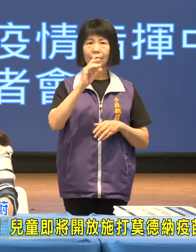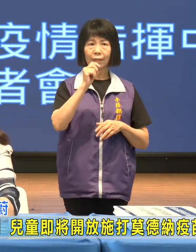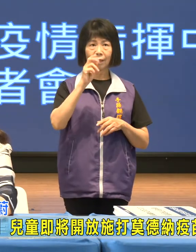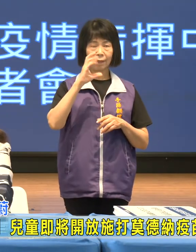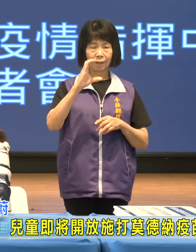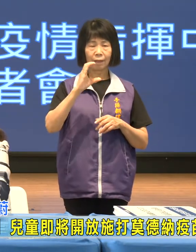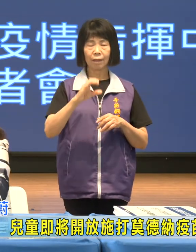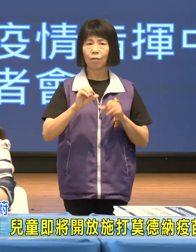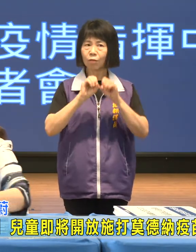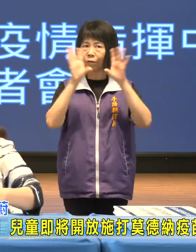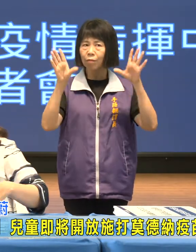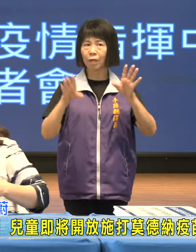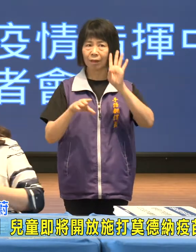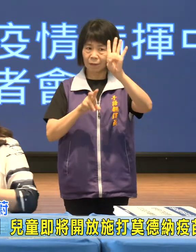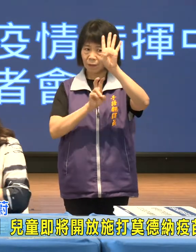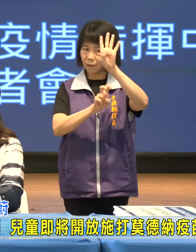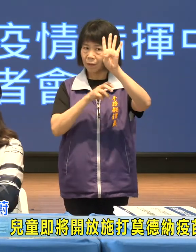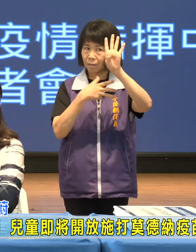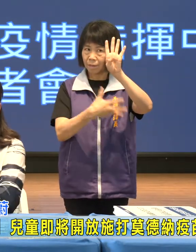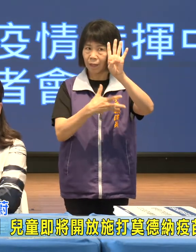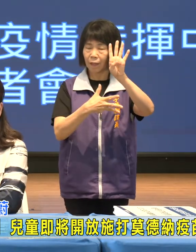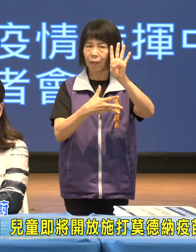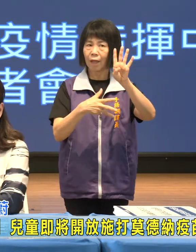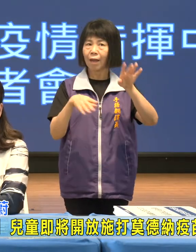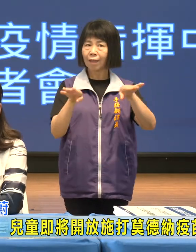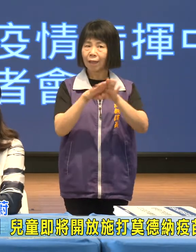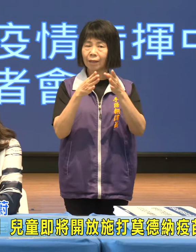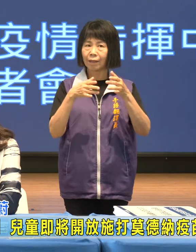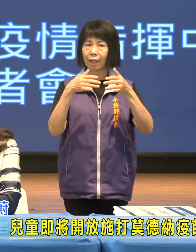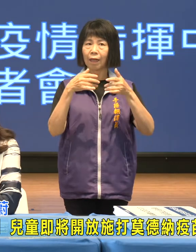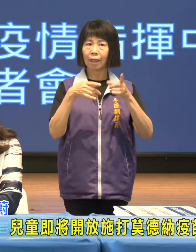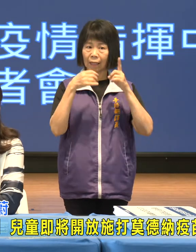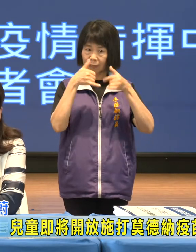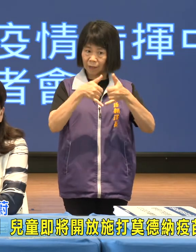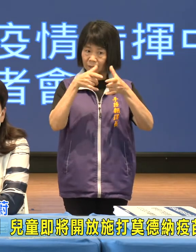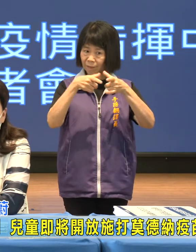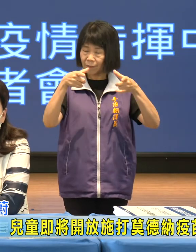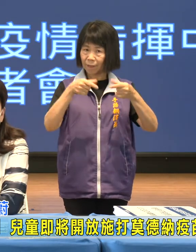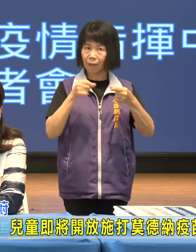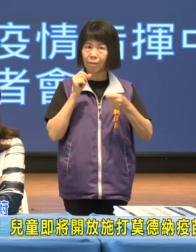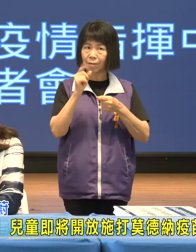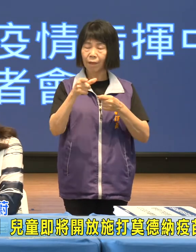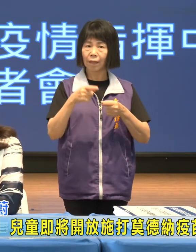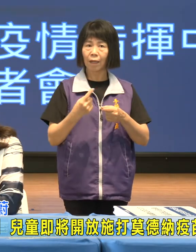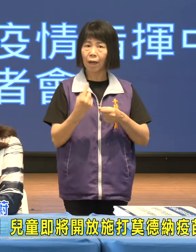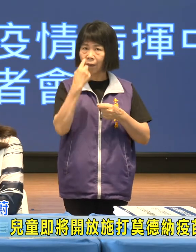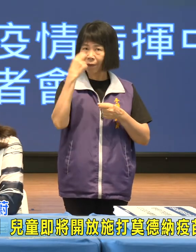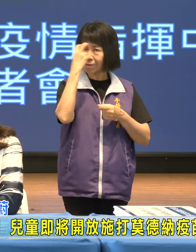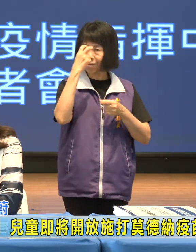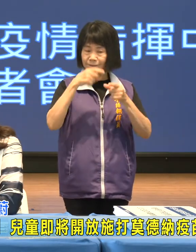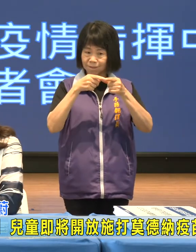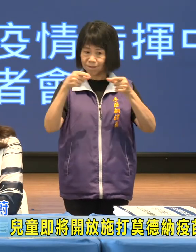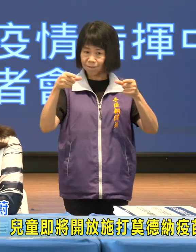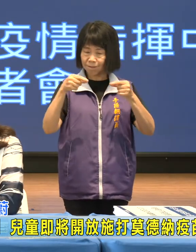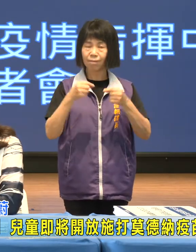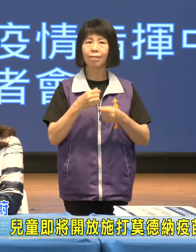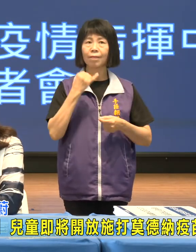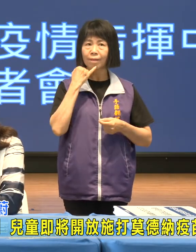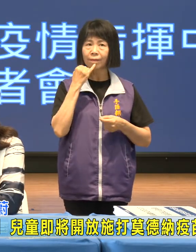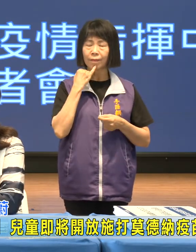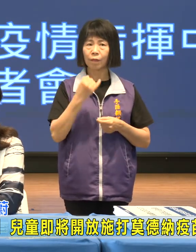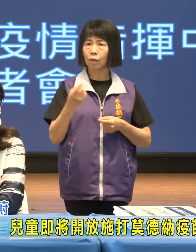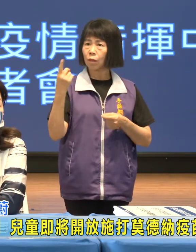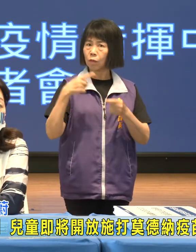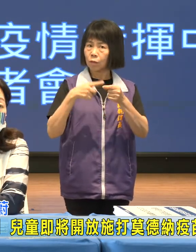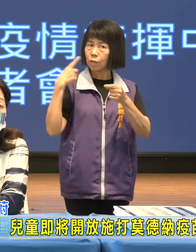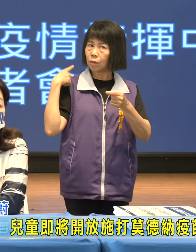家4月28号可以用十连制来开始买快筛试剂。快筛试剂去年我们在哪里买十连